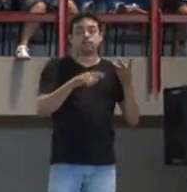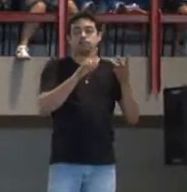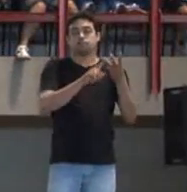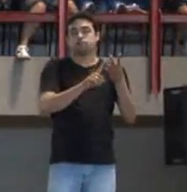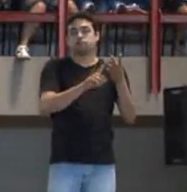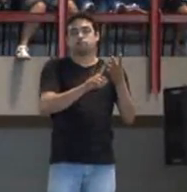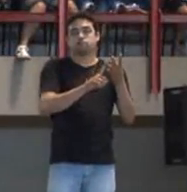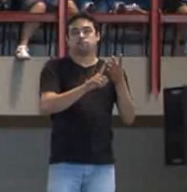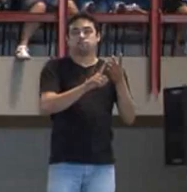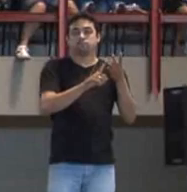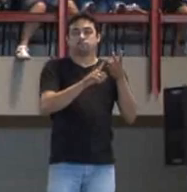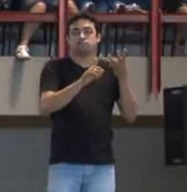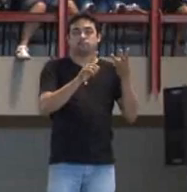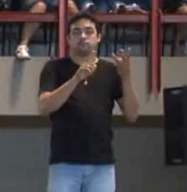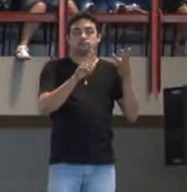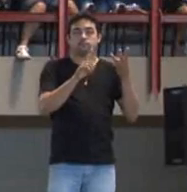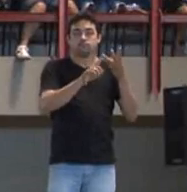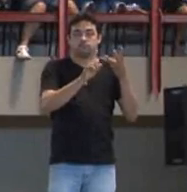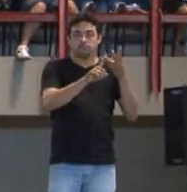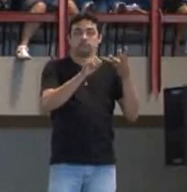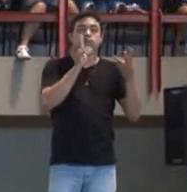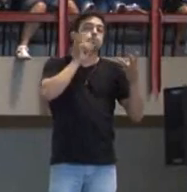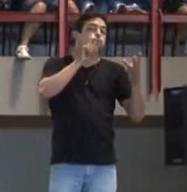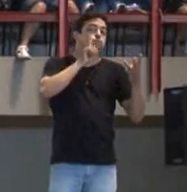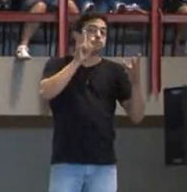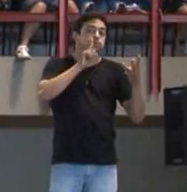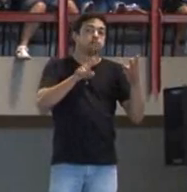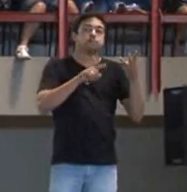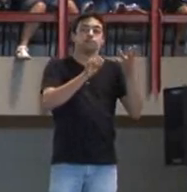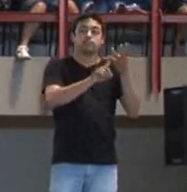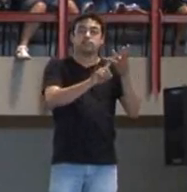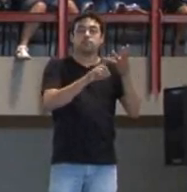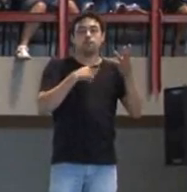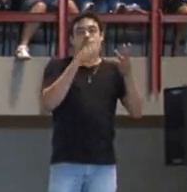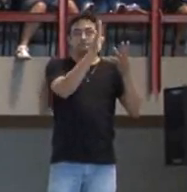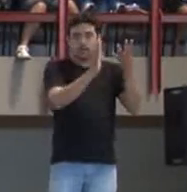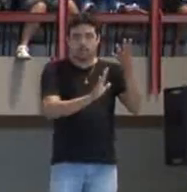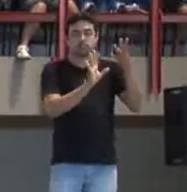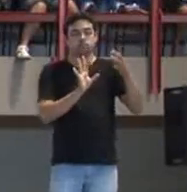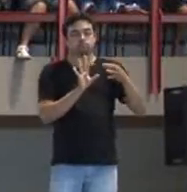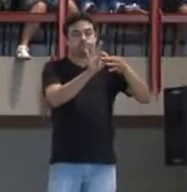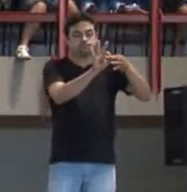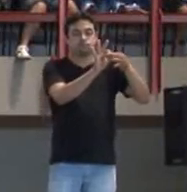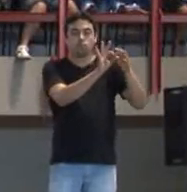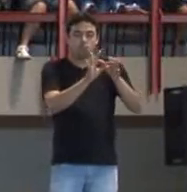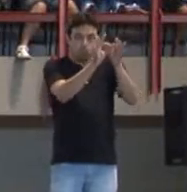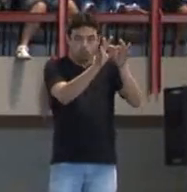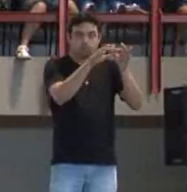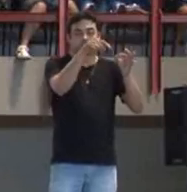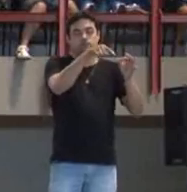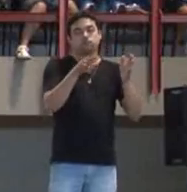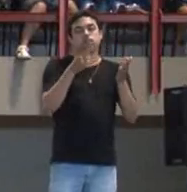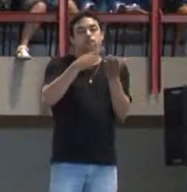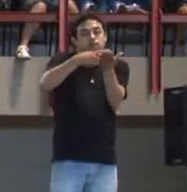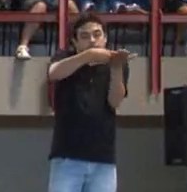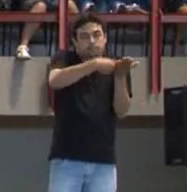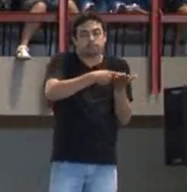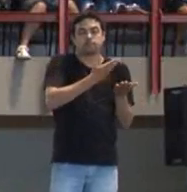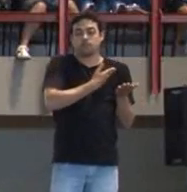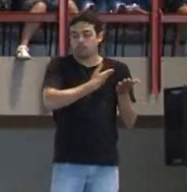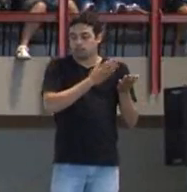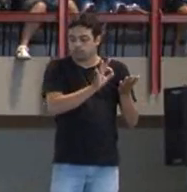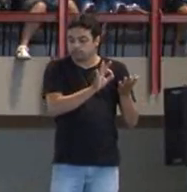Inglaterra como a gente gosta de chamar né os Estados Unidos inclusive nós o Brasil ele faz parte dos Aliados o grupo dos